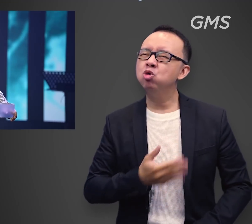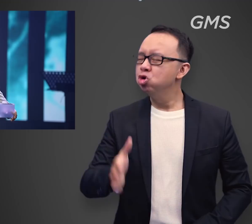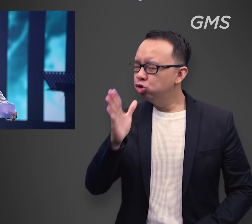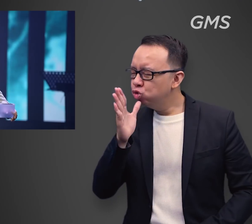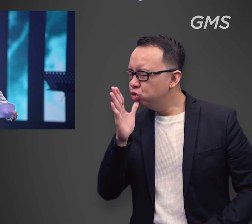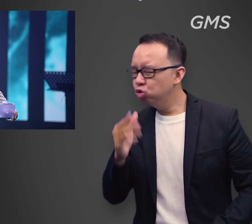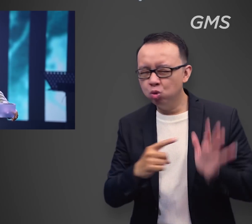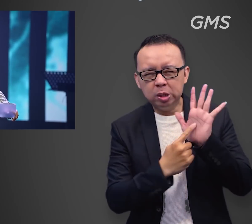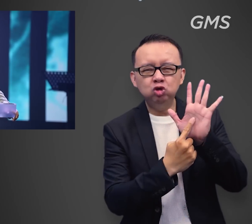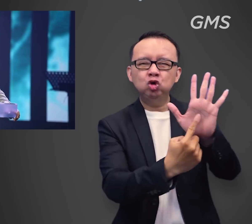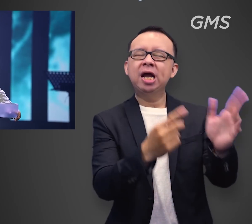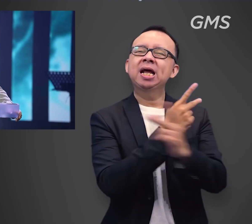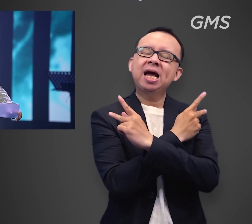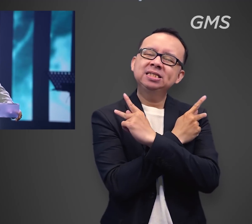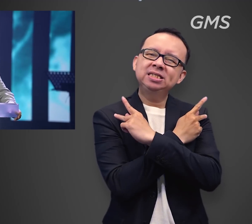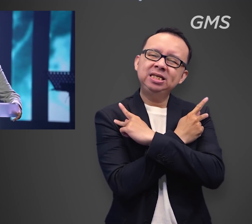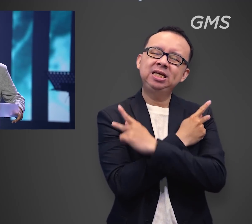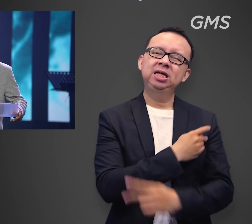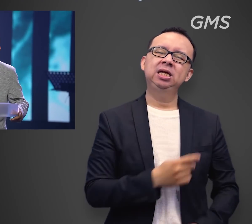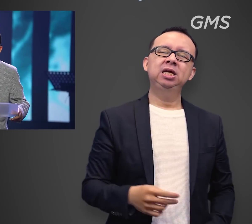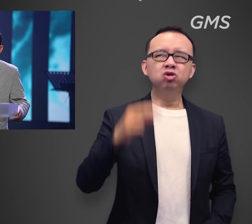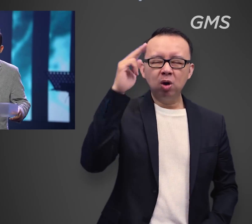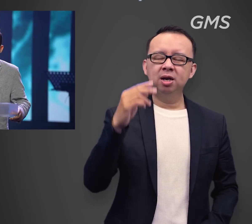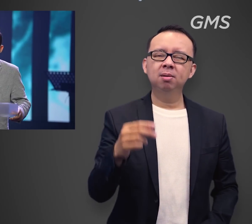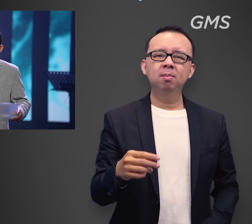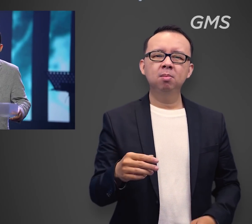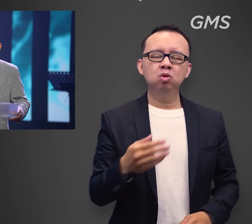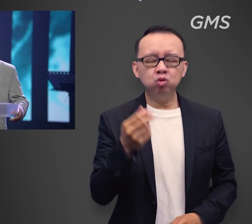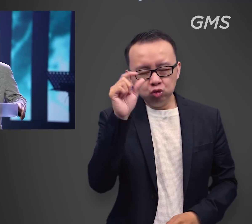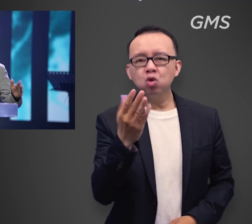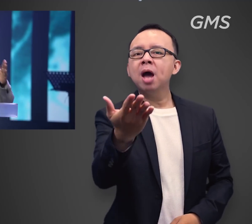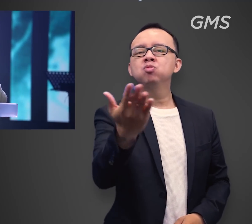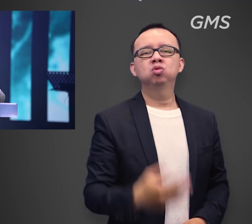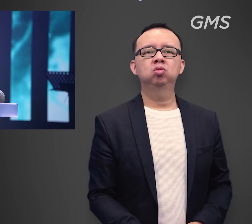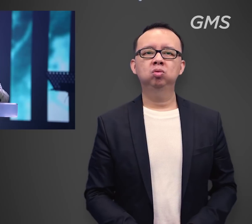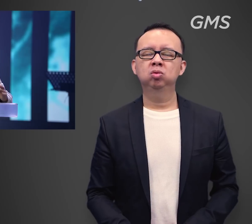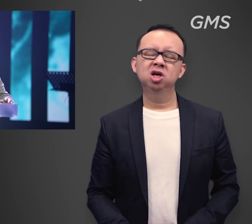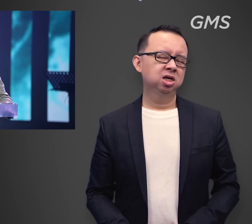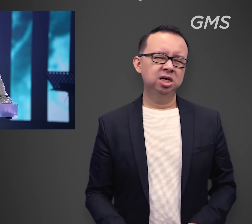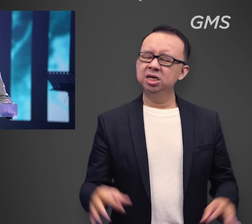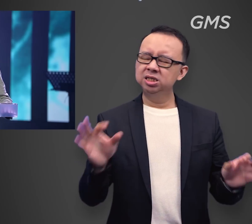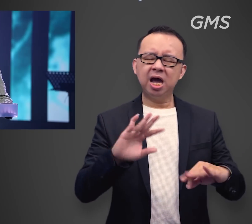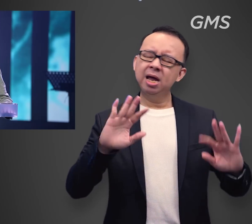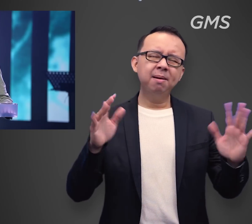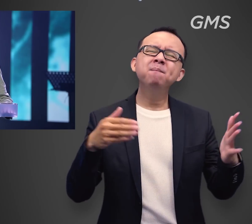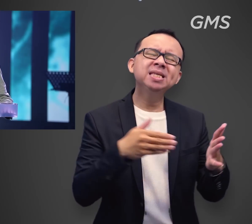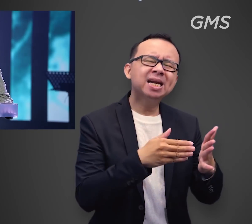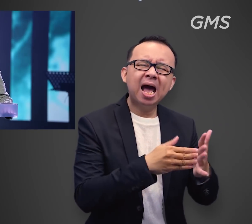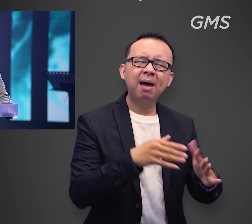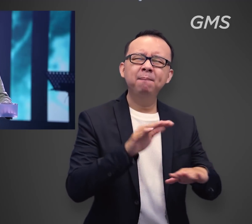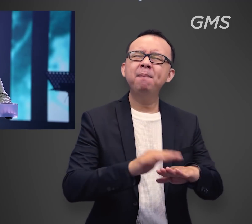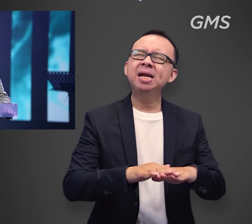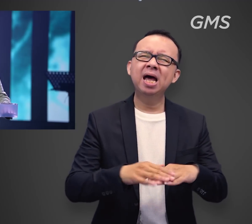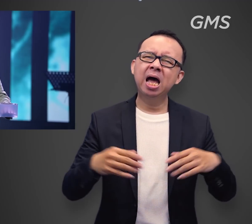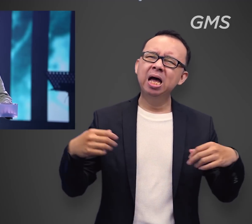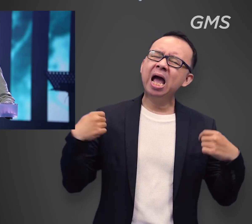dan kepada kita semua. Dalam situasi apapun. Jangan gampang menyerah dengan keadaanmu.